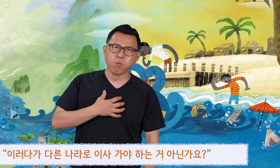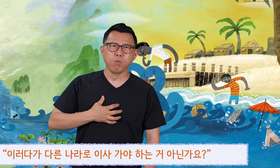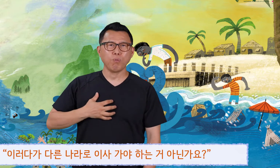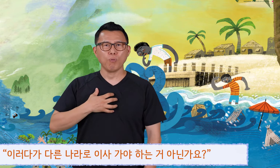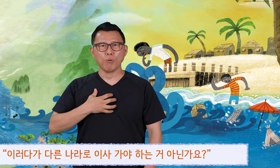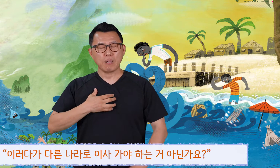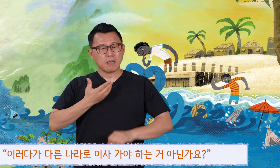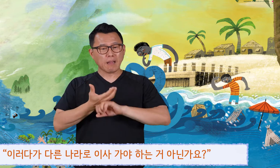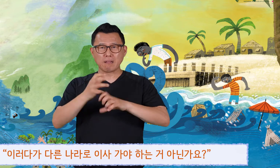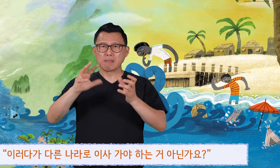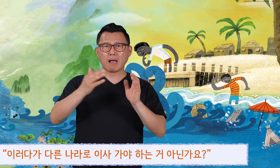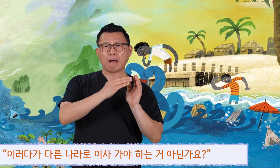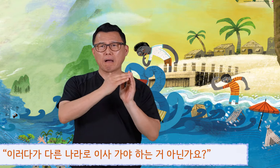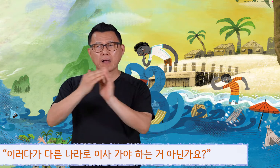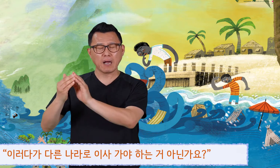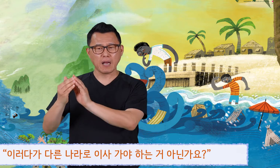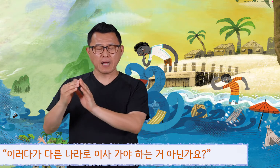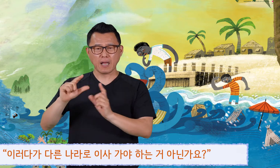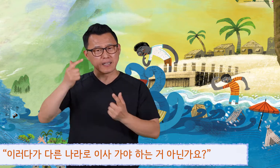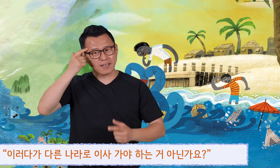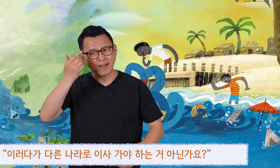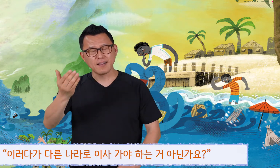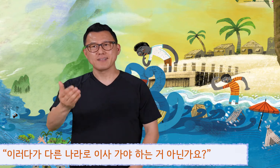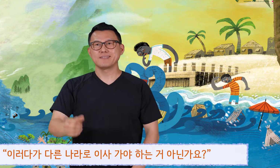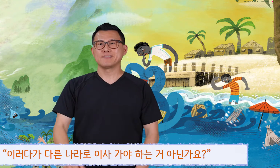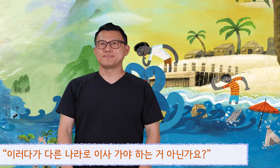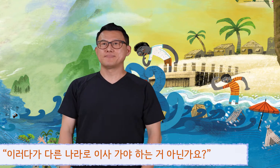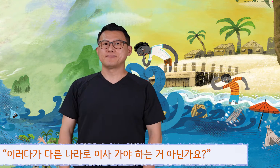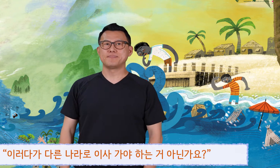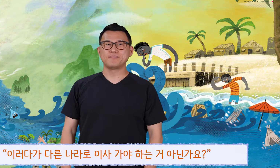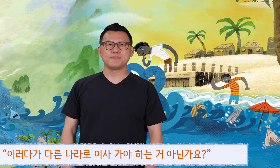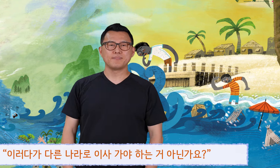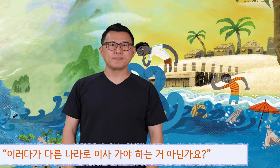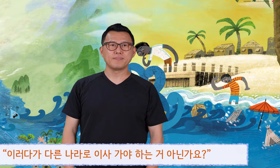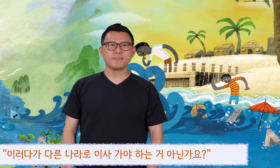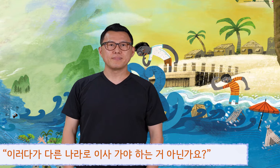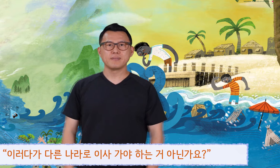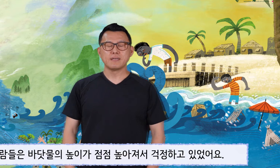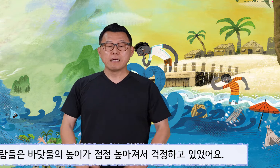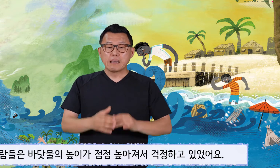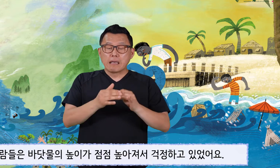이러다가 다른 나라로 이사 가야 하는 거 아닌가요?